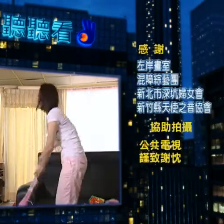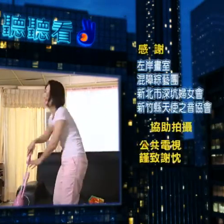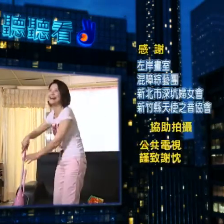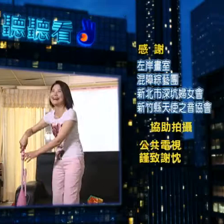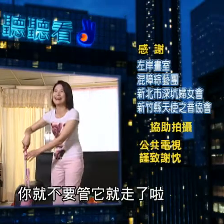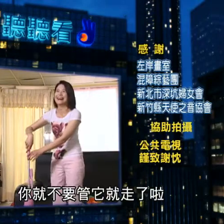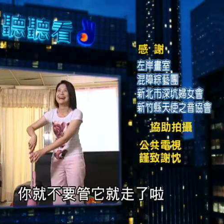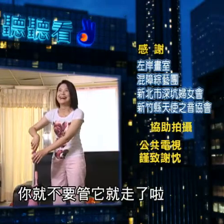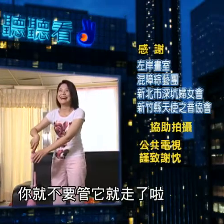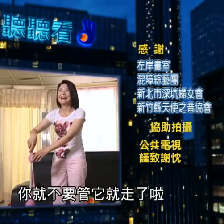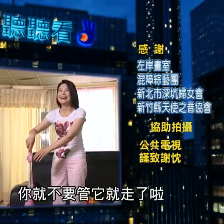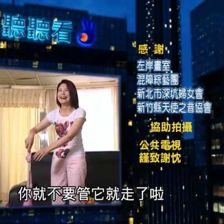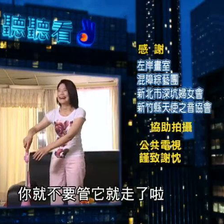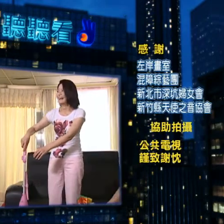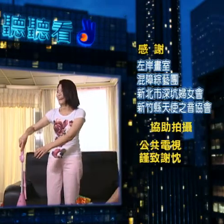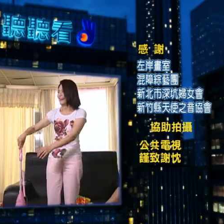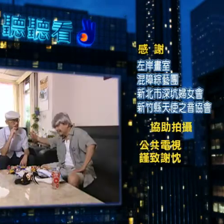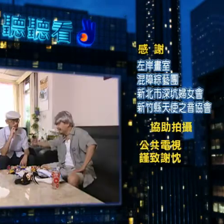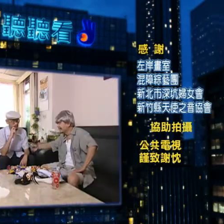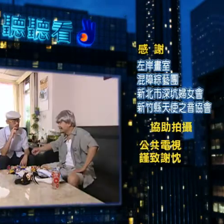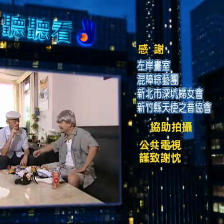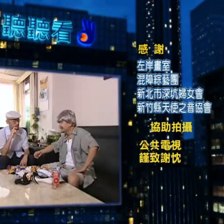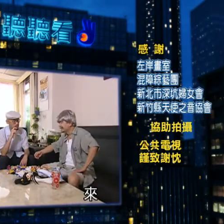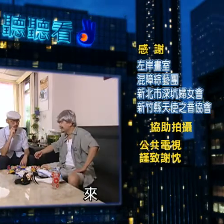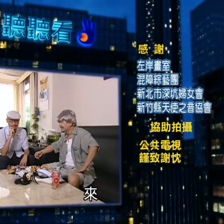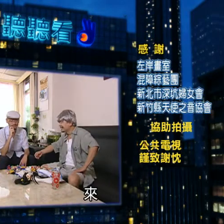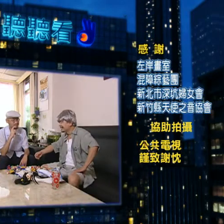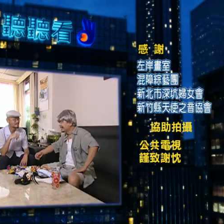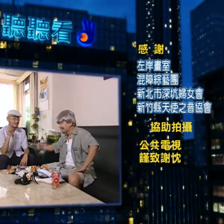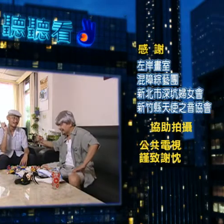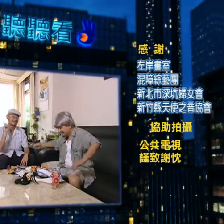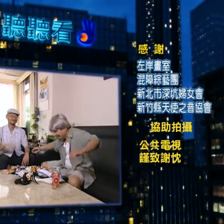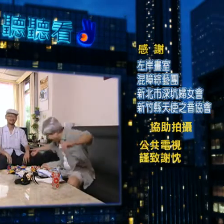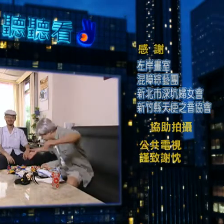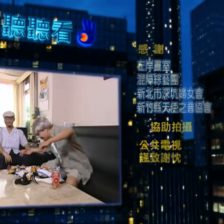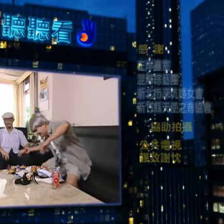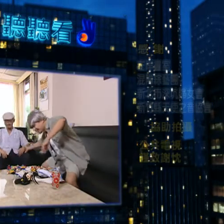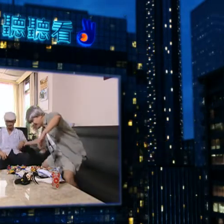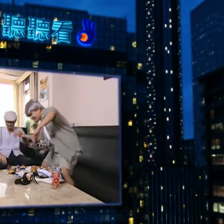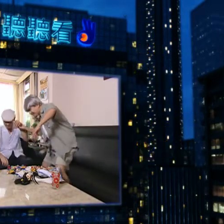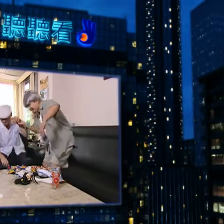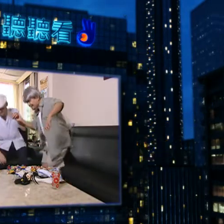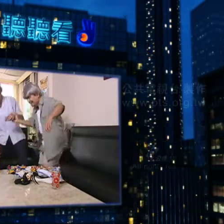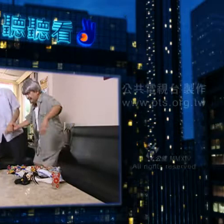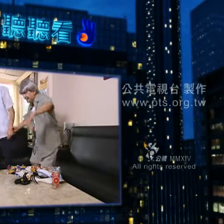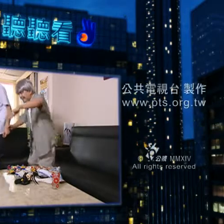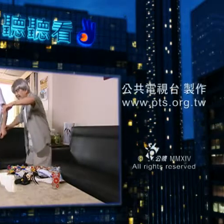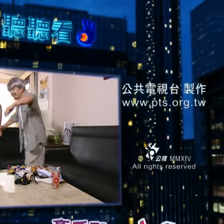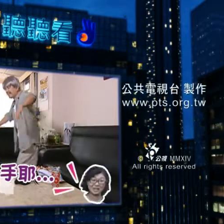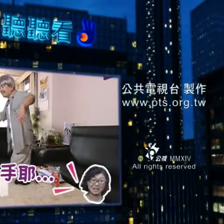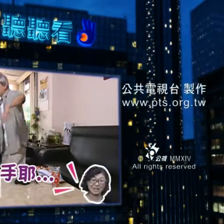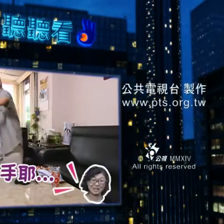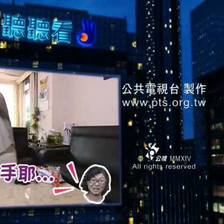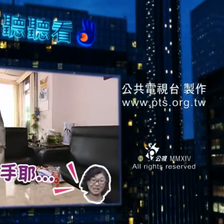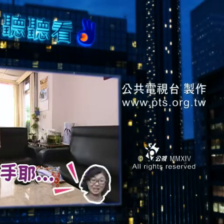没事，你就不要管他，就走了啦。 来，走过来。